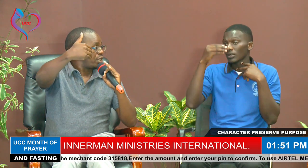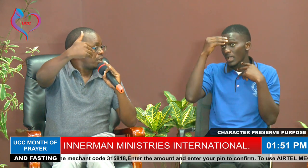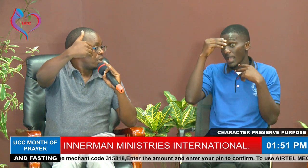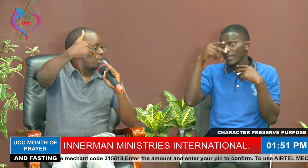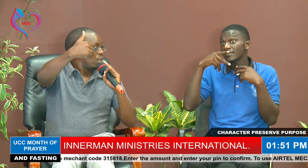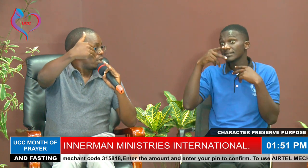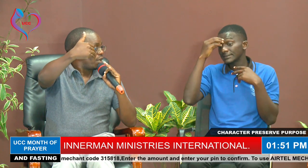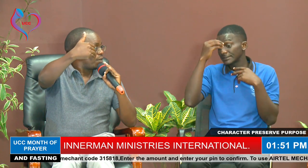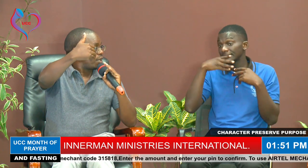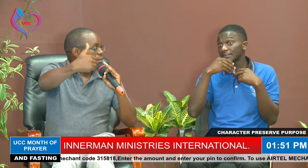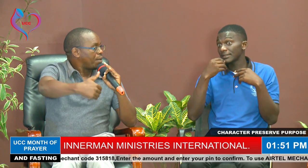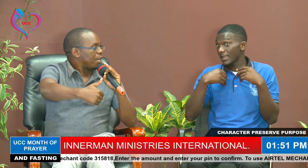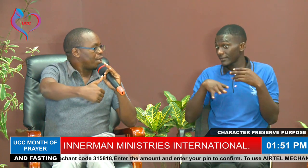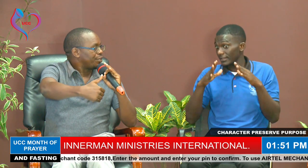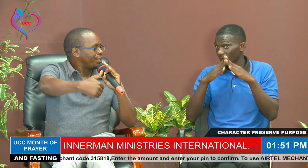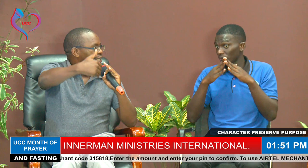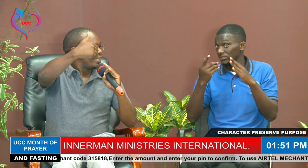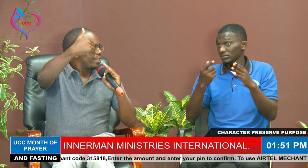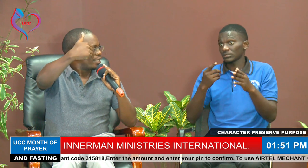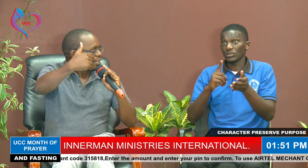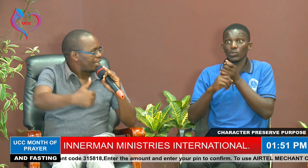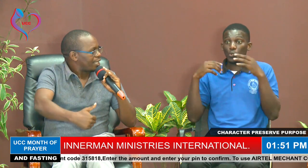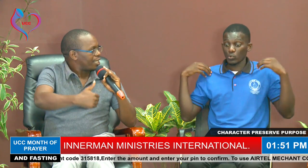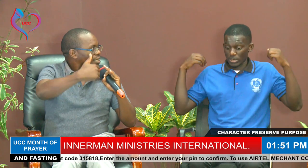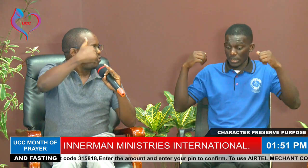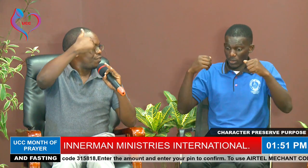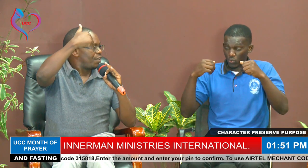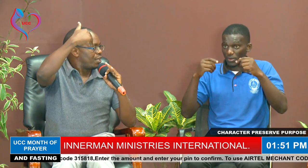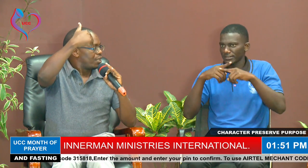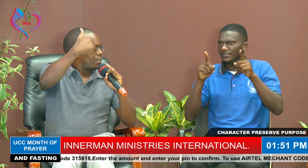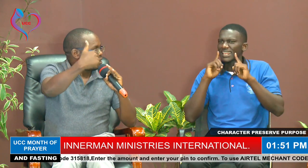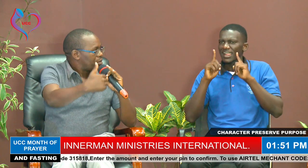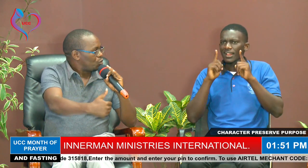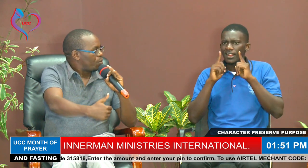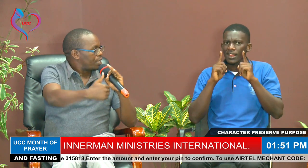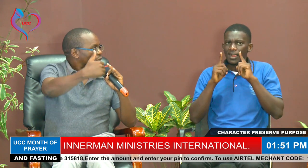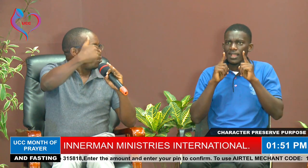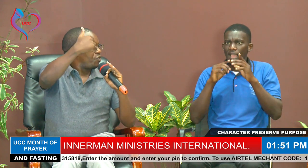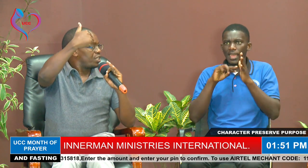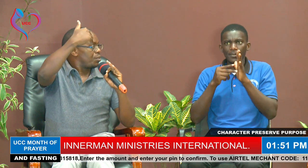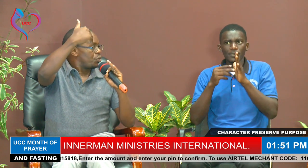yachi yamabala amangi eritegeeza favor mu nyumba ya kitawe mufunire